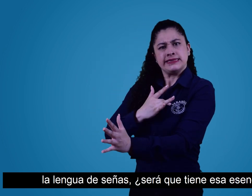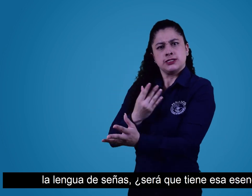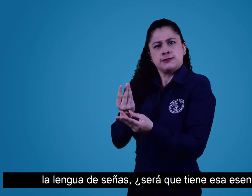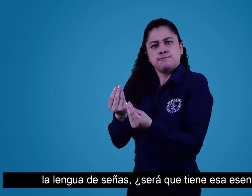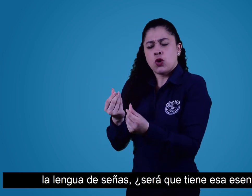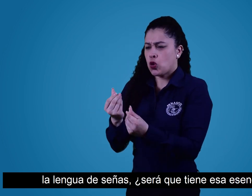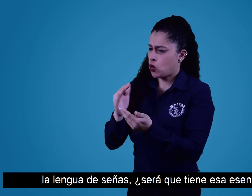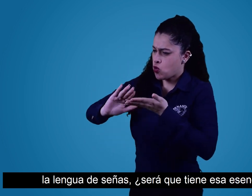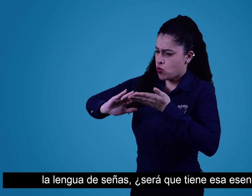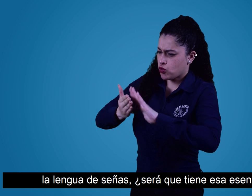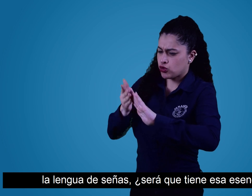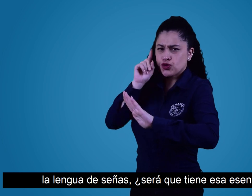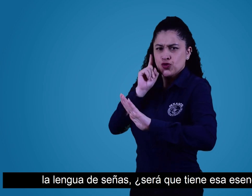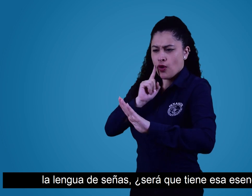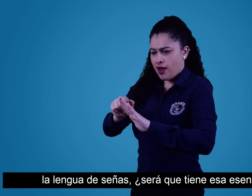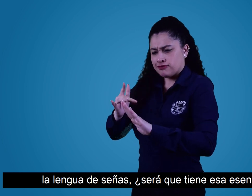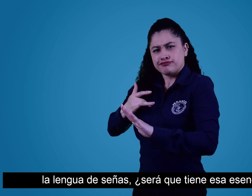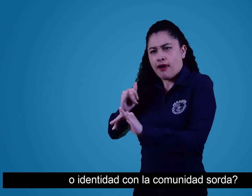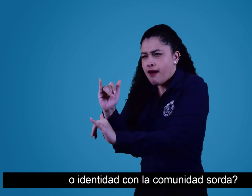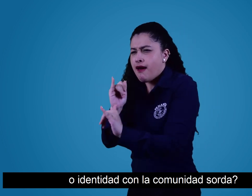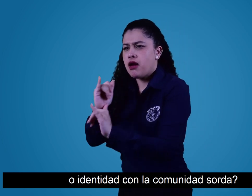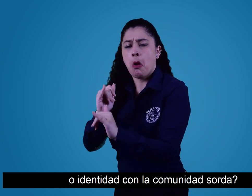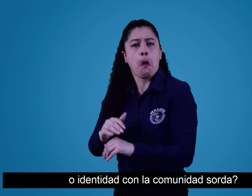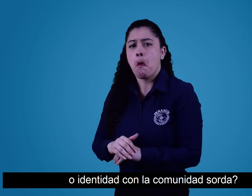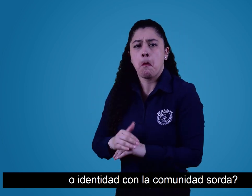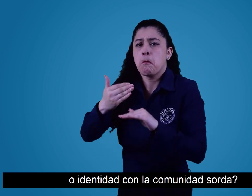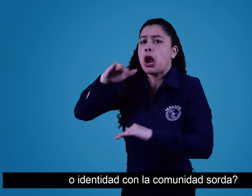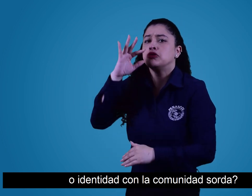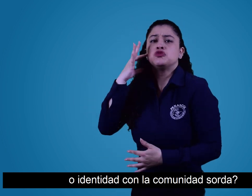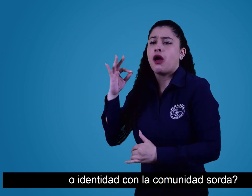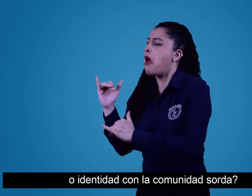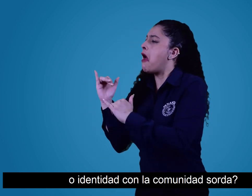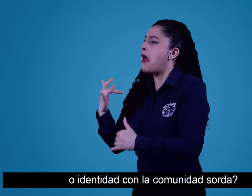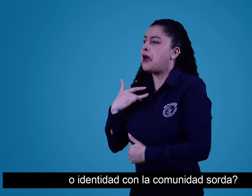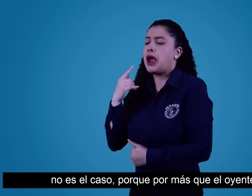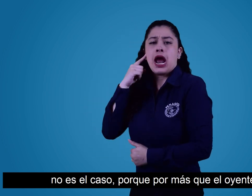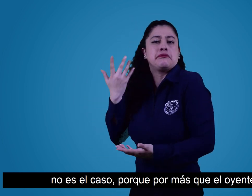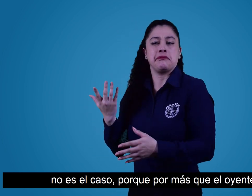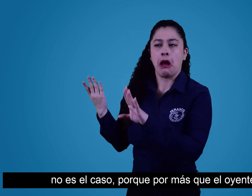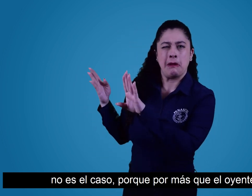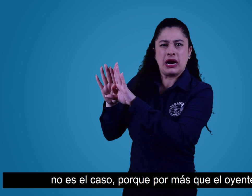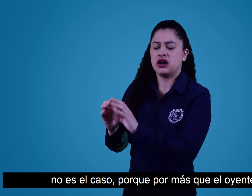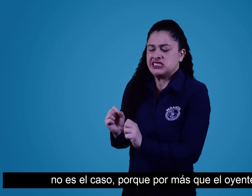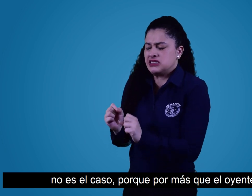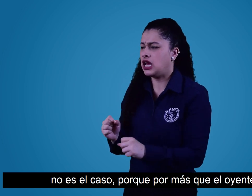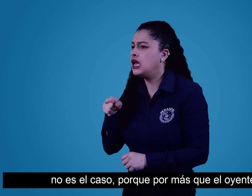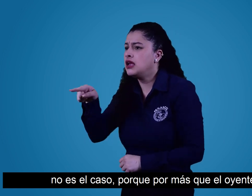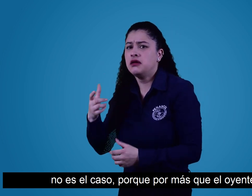lengua de señas, ¿será que tiene esa esencia o identidad con la comunidad sorda? No es el caso, porque por más que